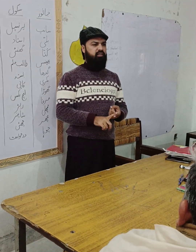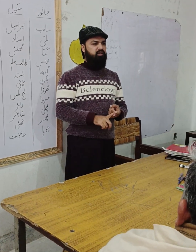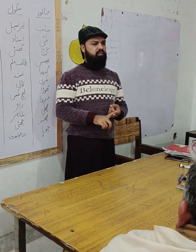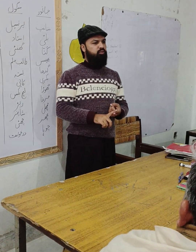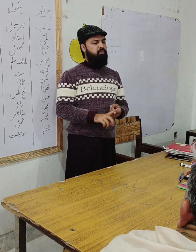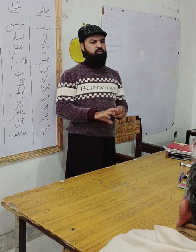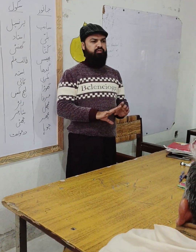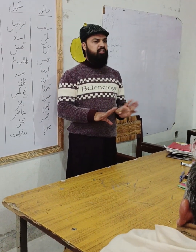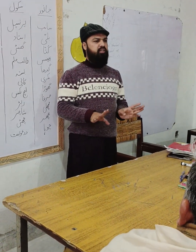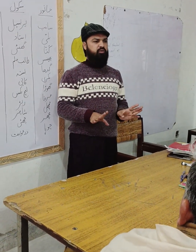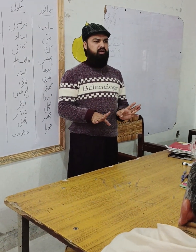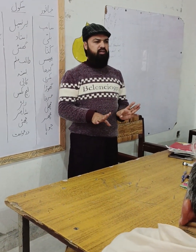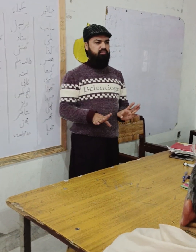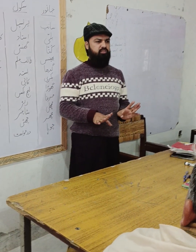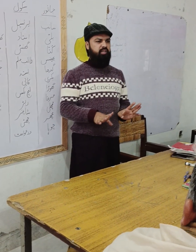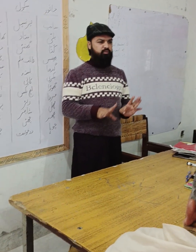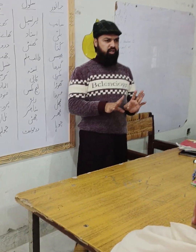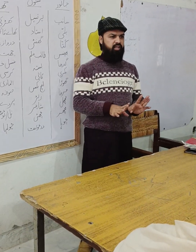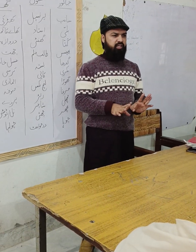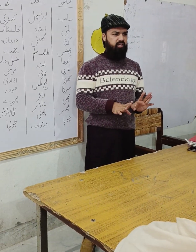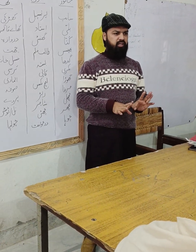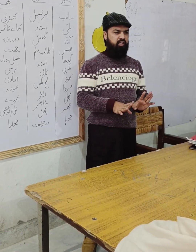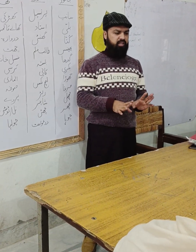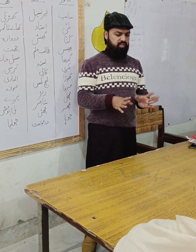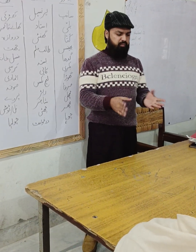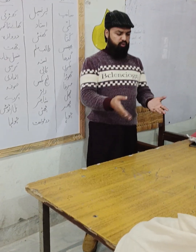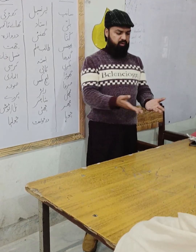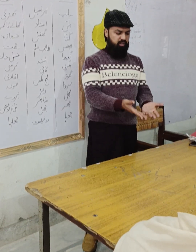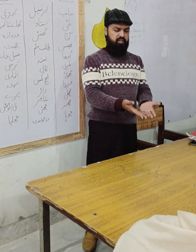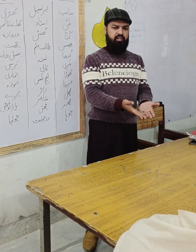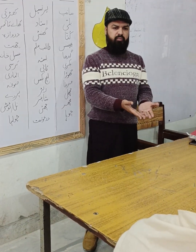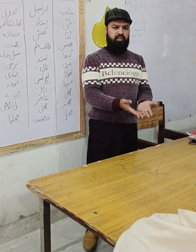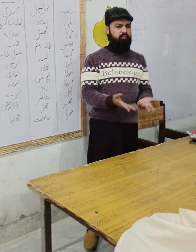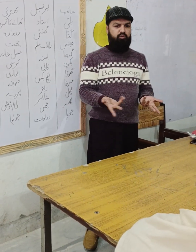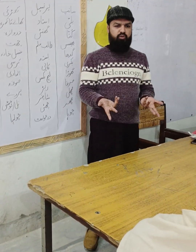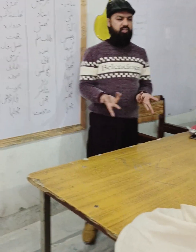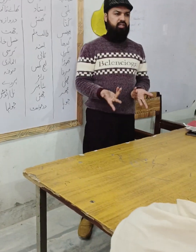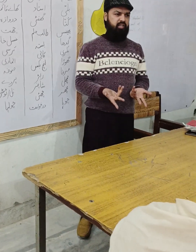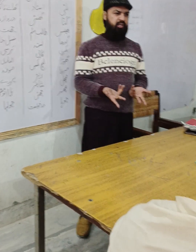तो फिर कोई फायदा नहीं होगा। साइन वो कर लेंगे लेकिन जब भी कोई वर्ड लिखना पड़ेगा वो उनको लिखना नहीं आएगा।